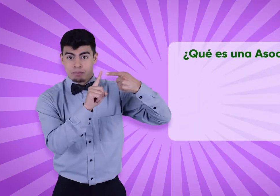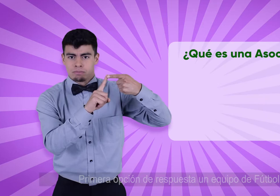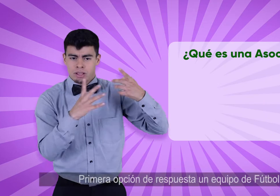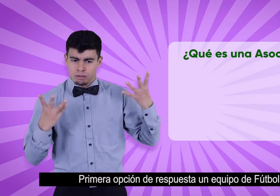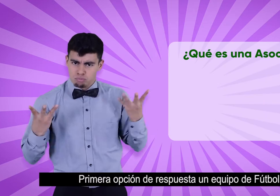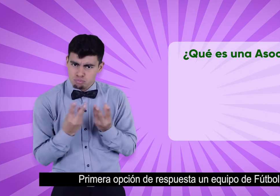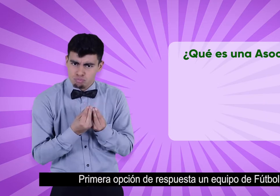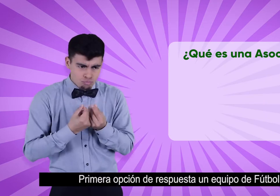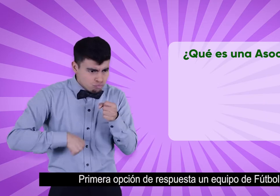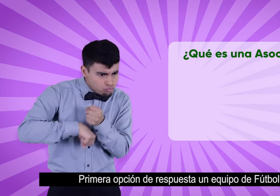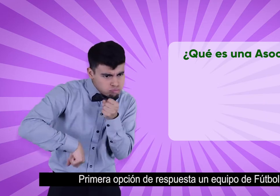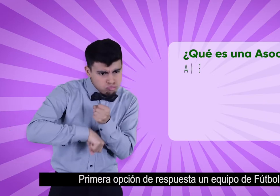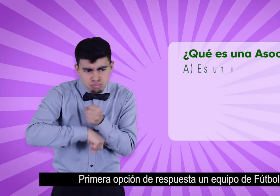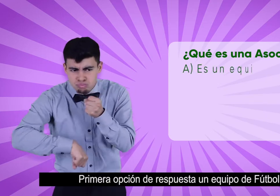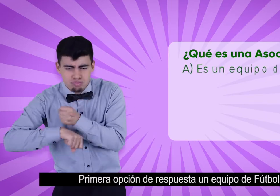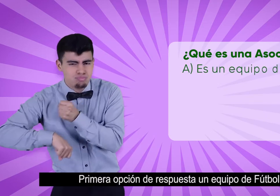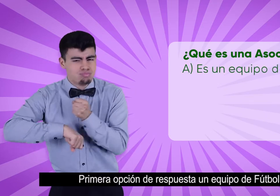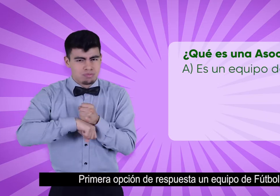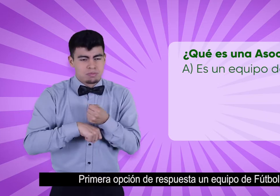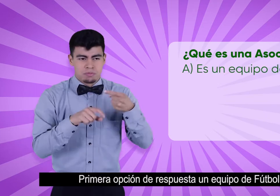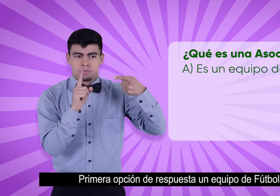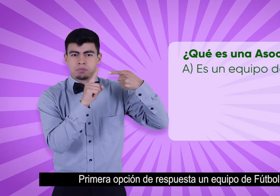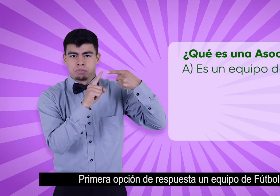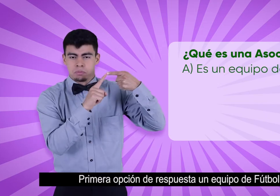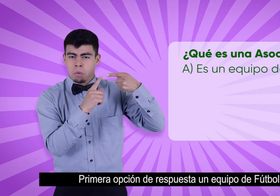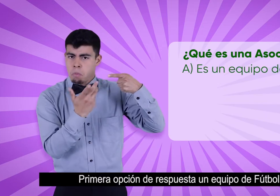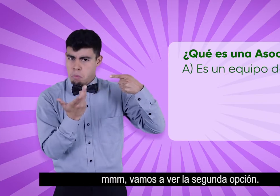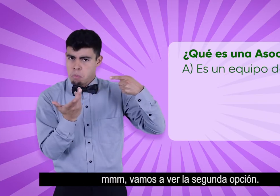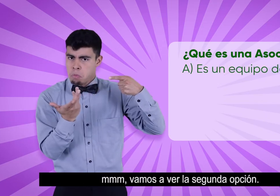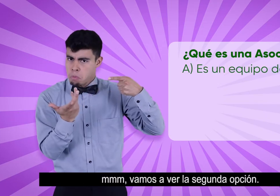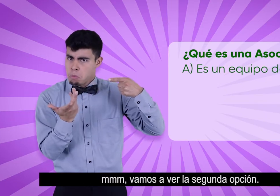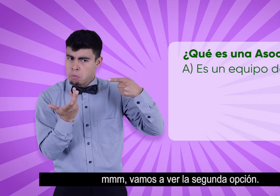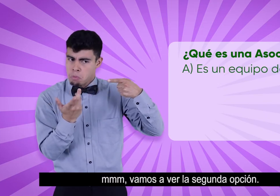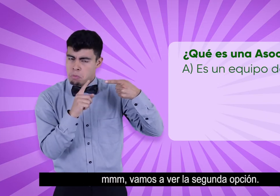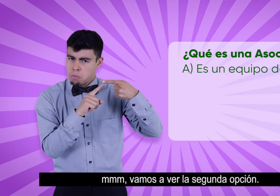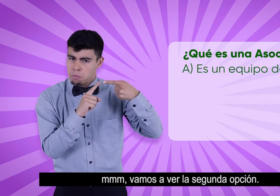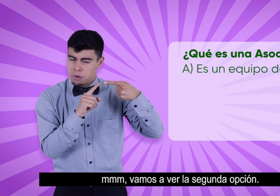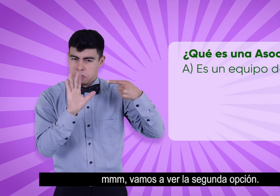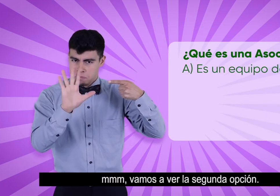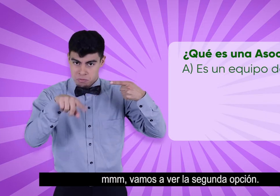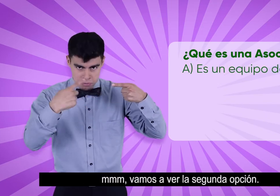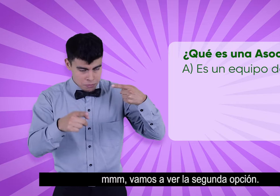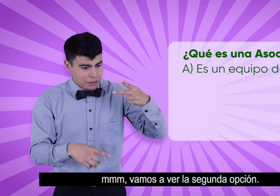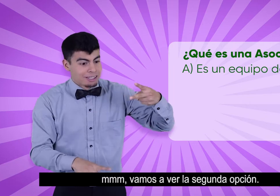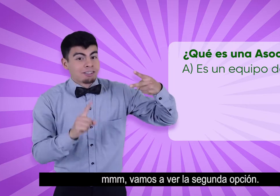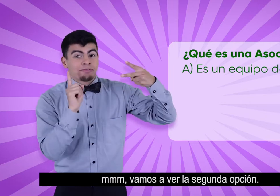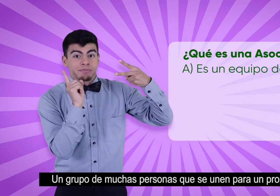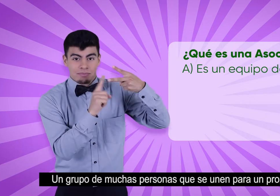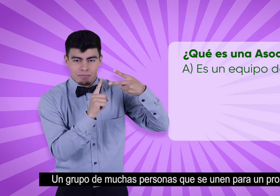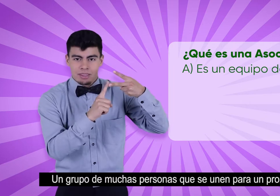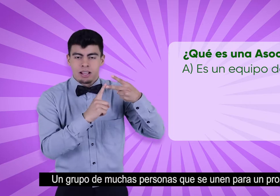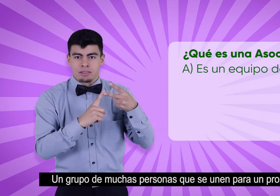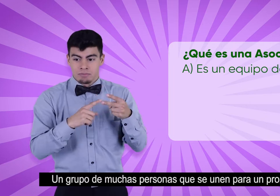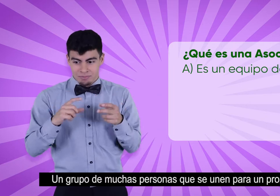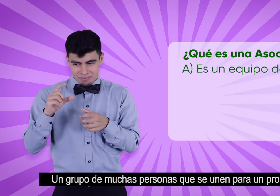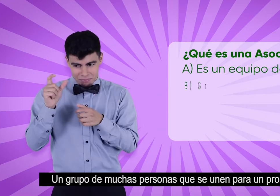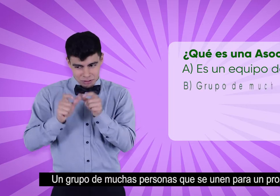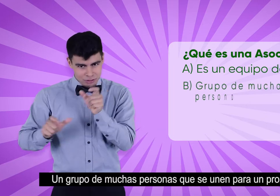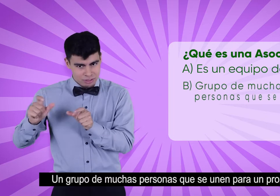Primera opción de respuesta. ¿Un equipo de fútbol? Vamos a ver la segunda opción. ¿Un grupo de muchas